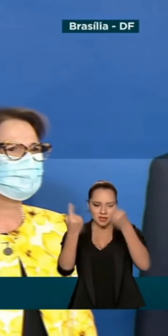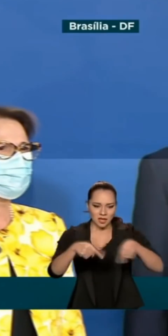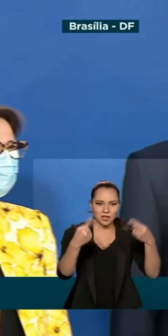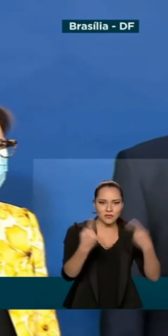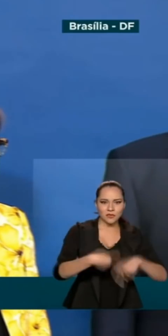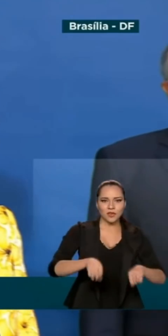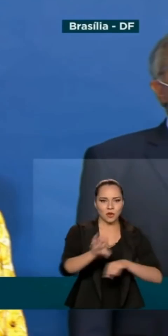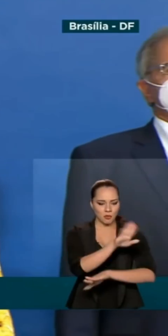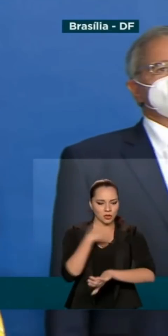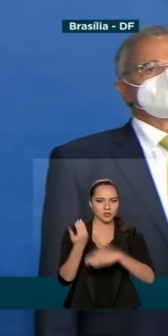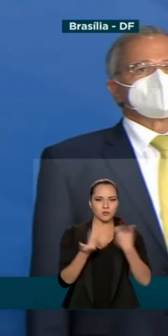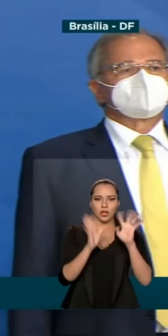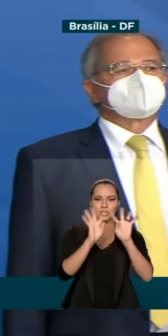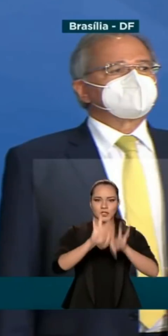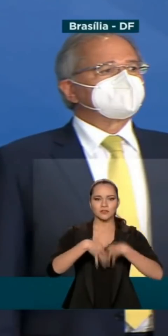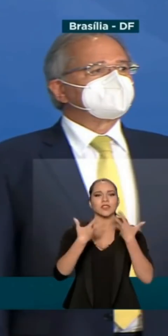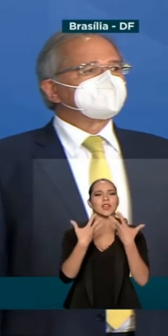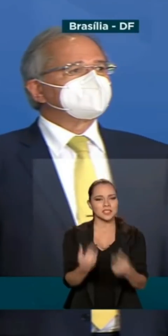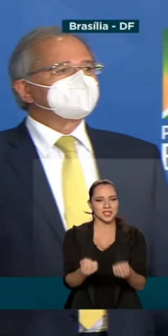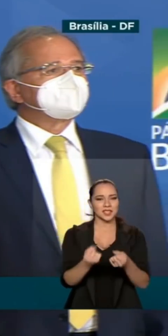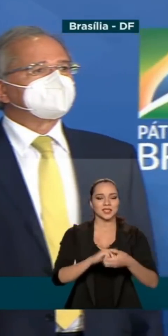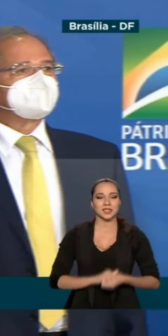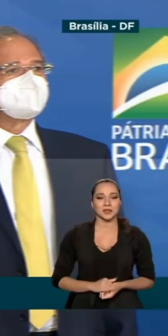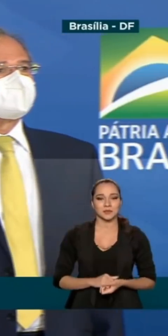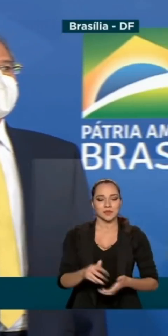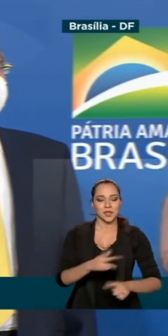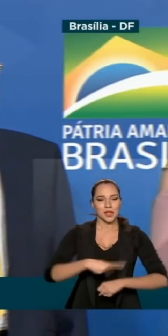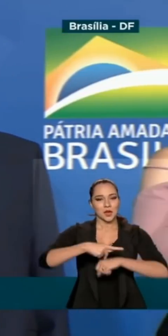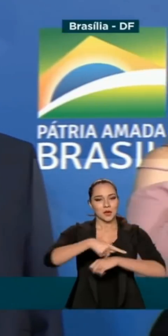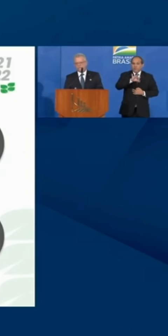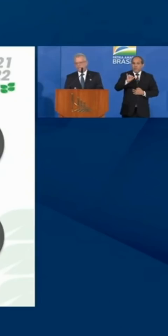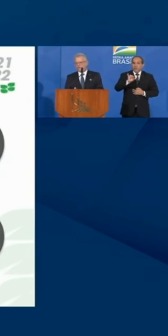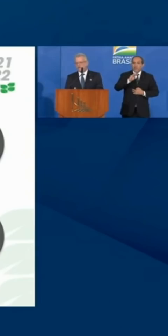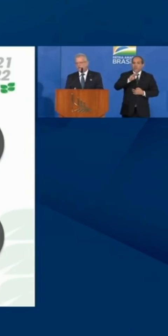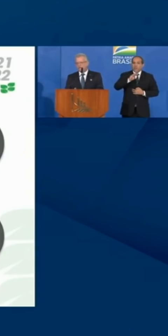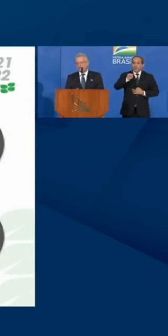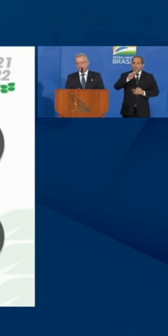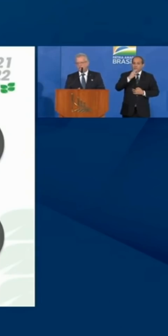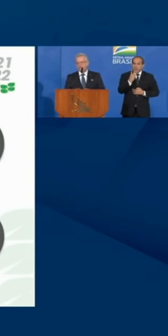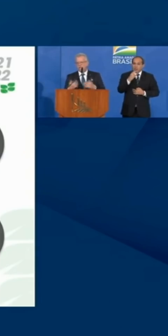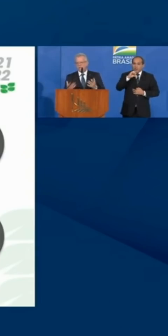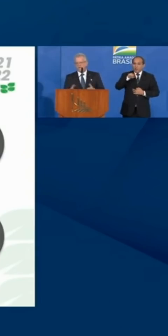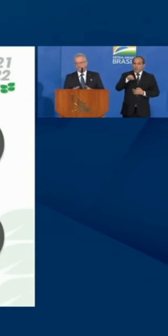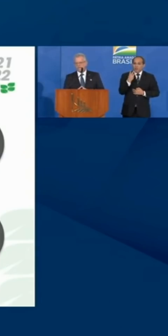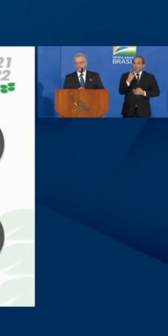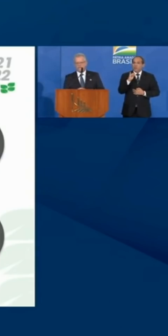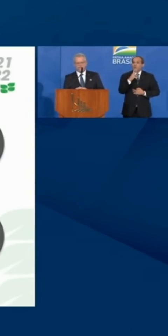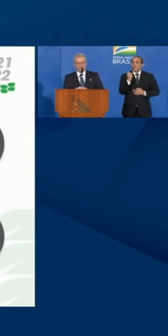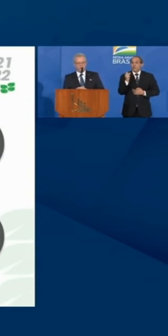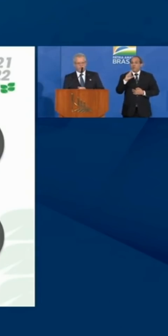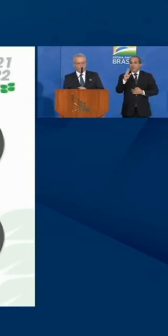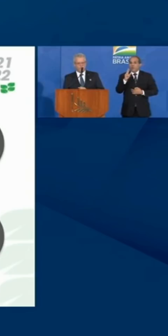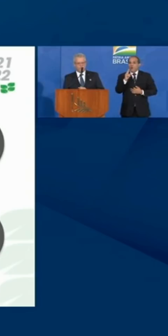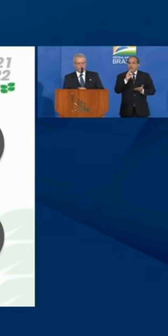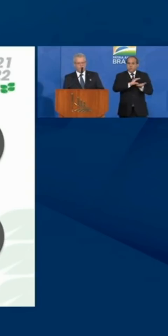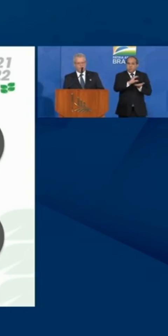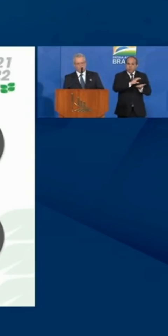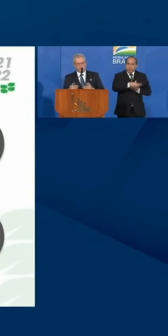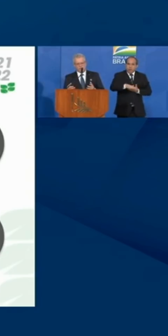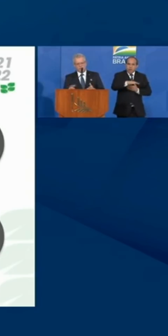brasileira, volume 6,3% superior em relação ao último plano. Do